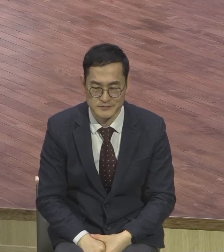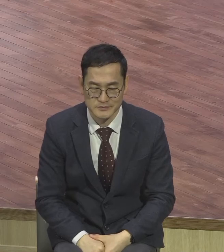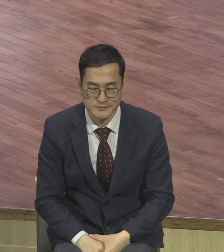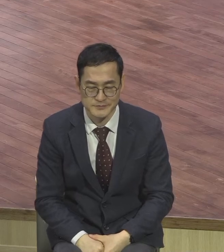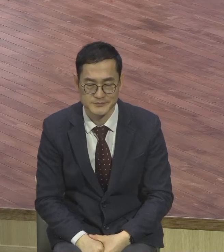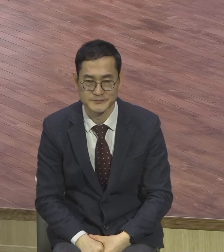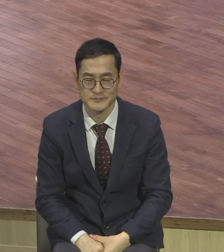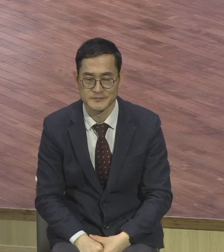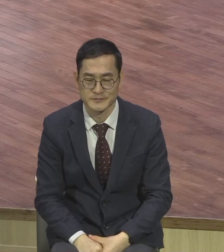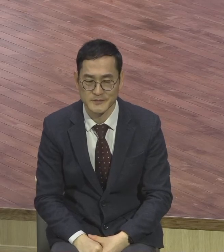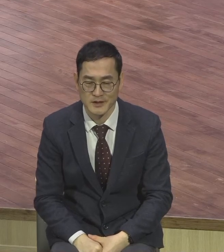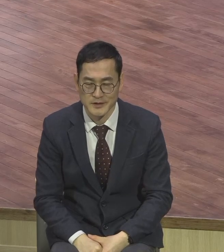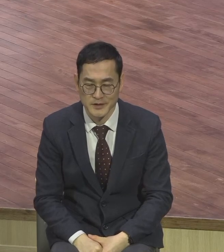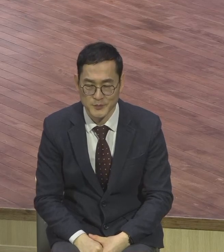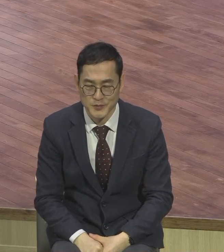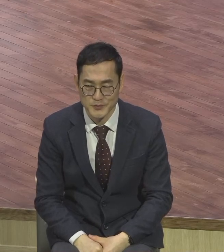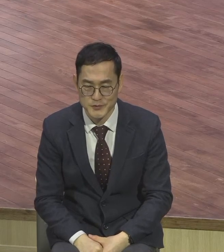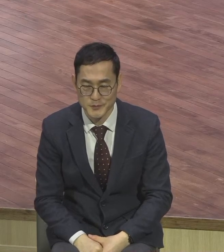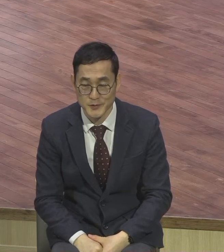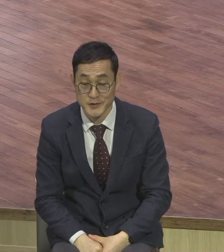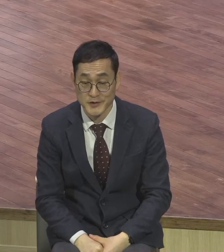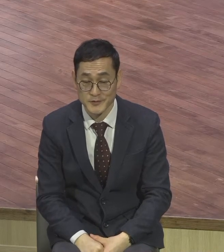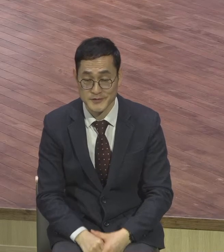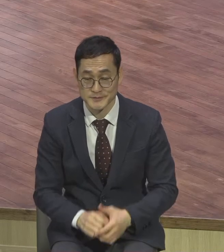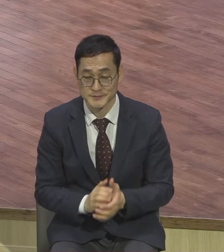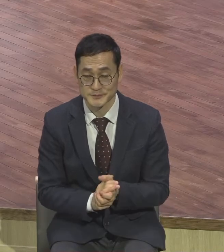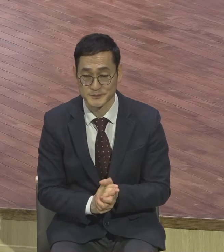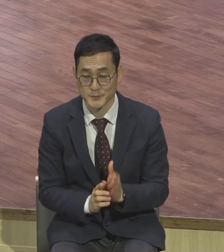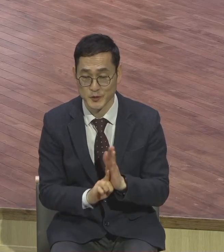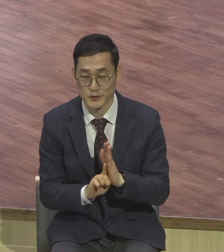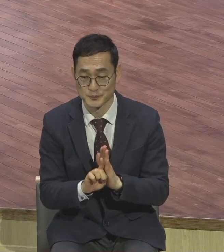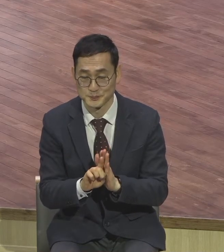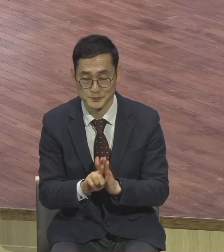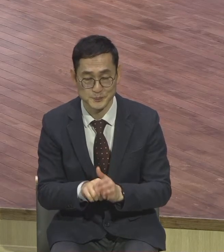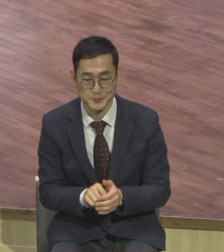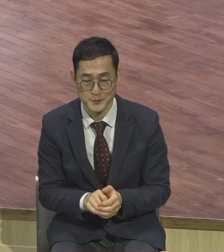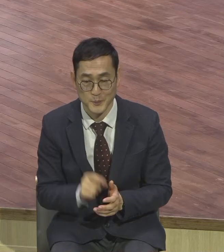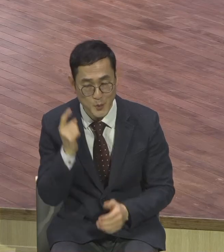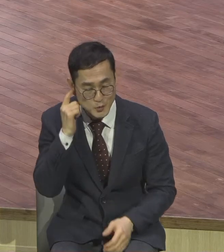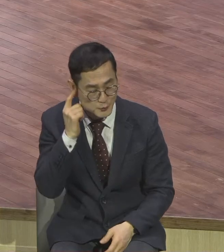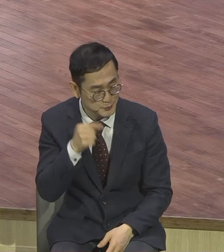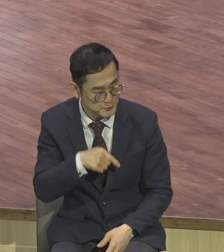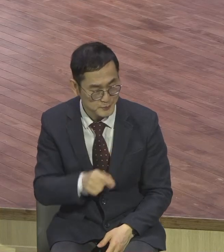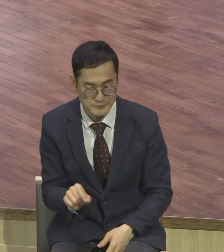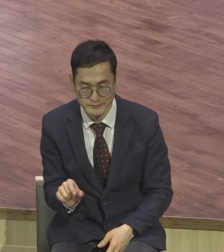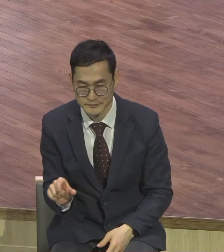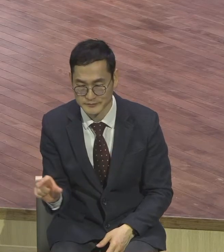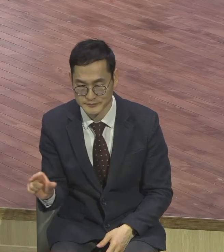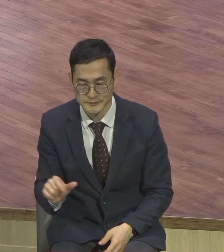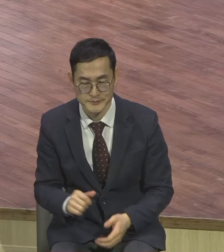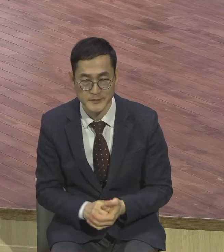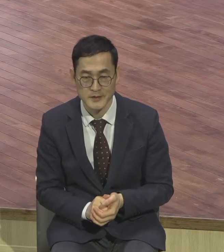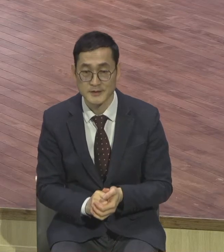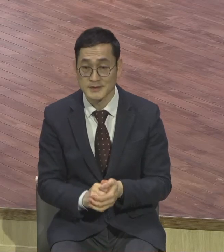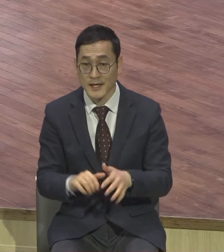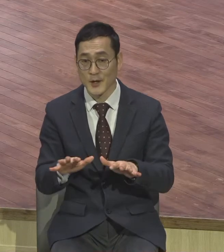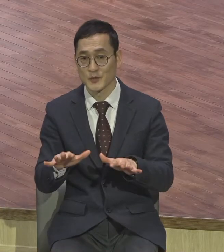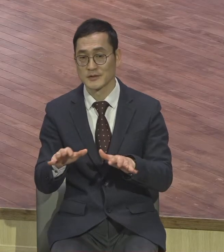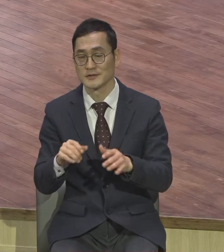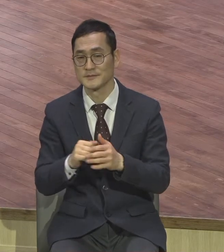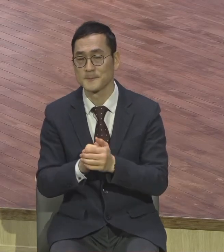예전에 말씀 가지고 영권회복이라는 제목으로 말씀을 드립니다. 요즘 시대 흐름을 타는